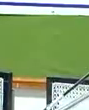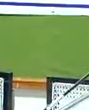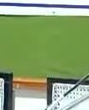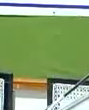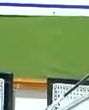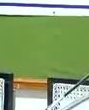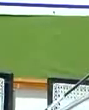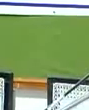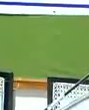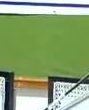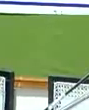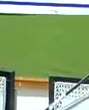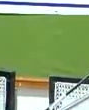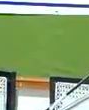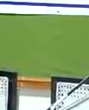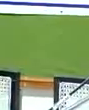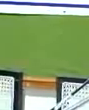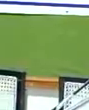है impairment की presence से.